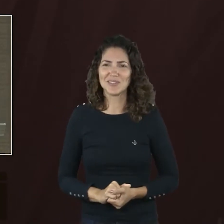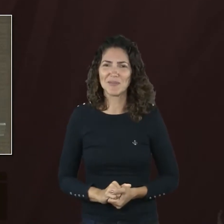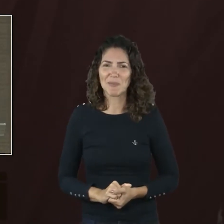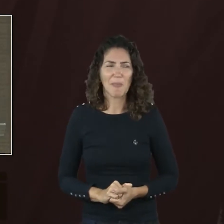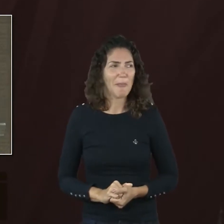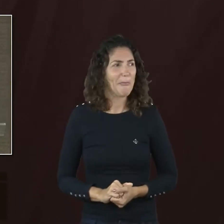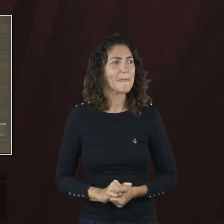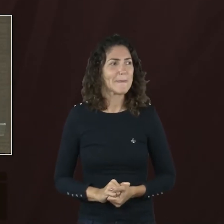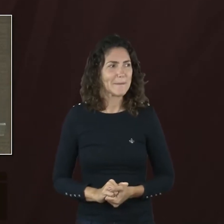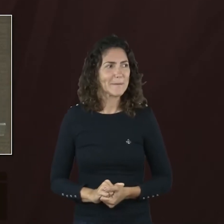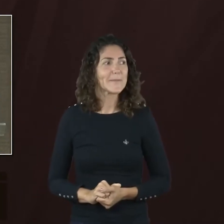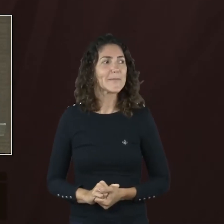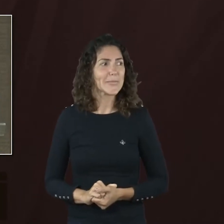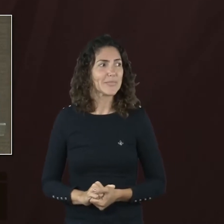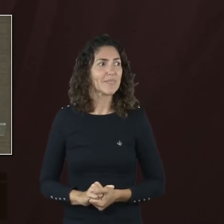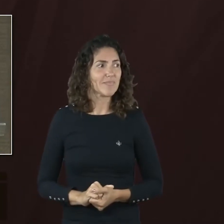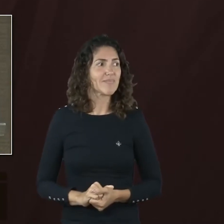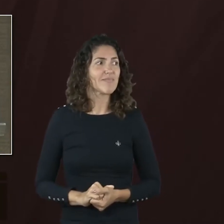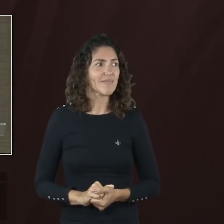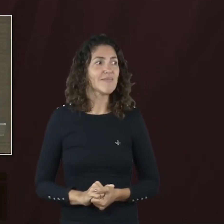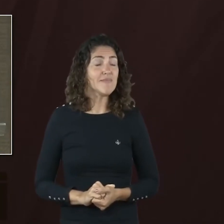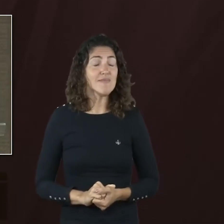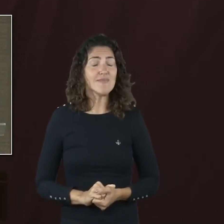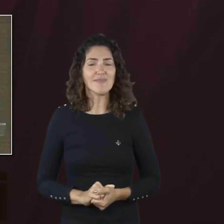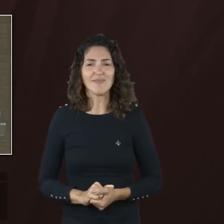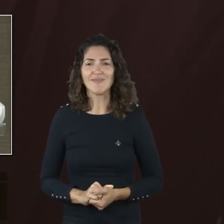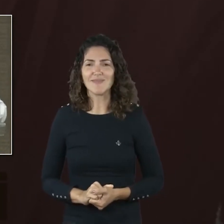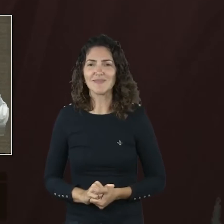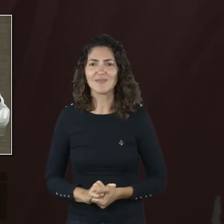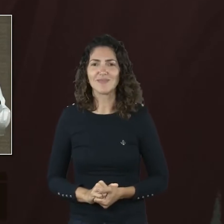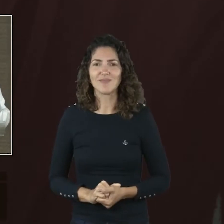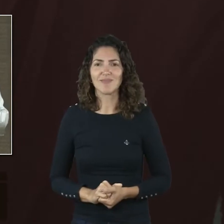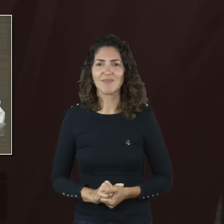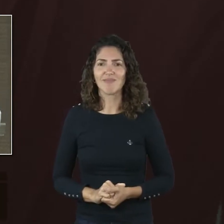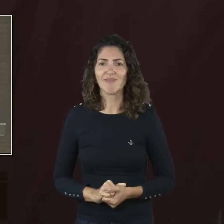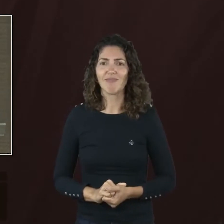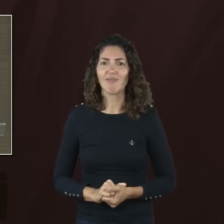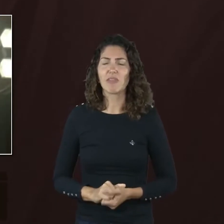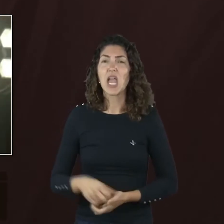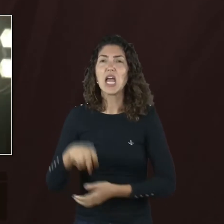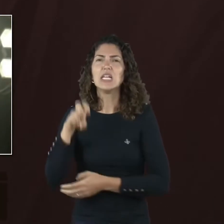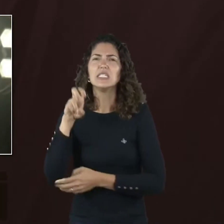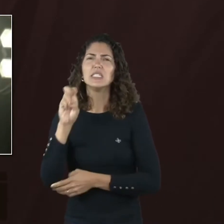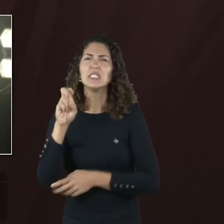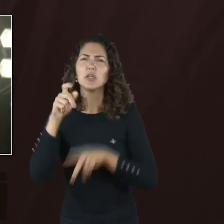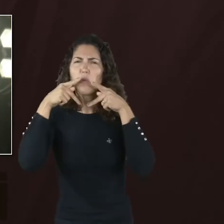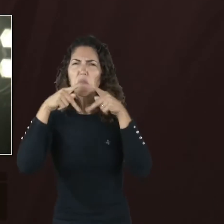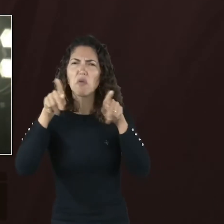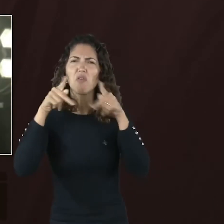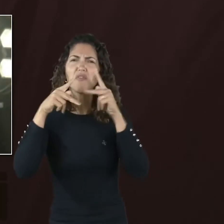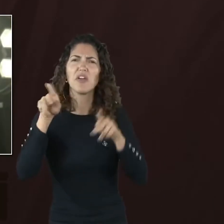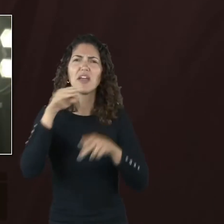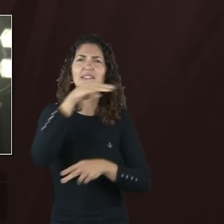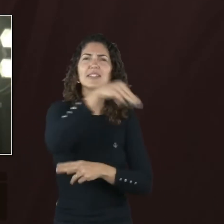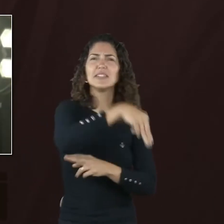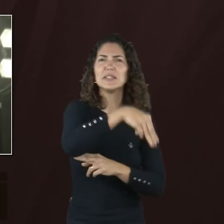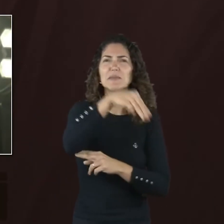hoje habita dentro de nós. Quando esses 5 profetas e mestres da igreja reuniam-se,